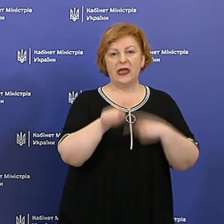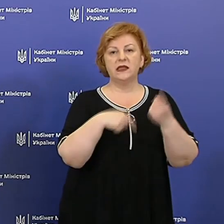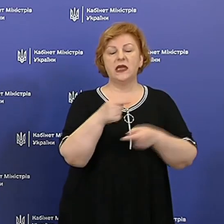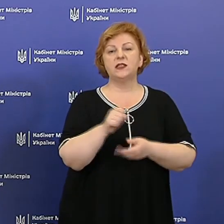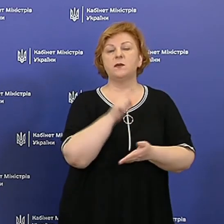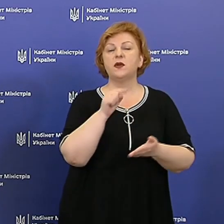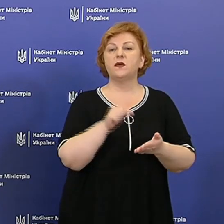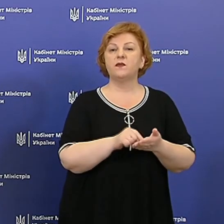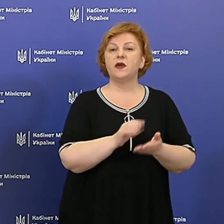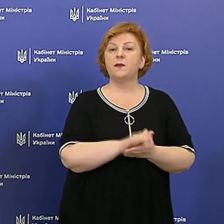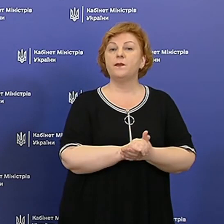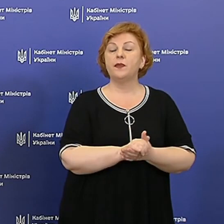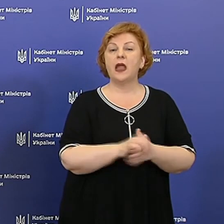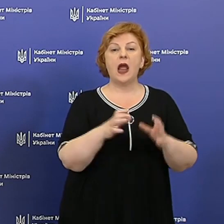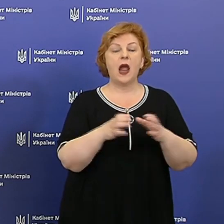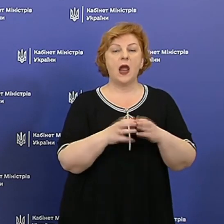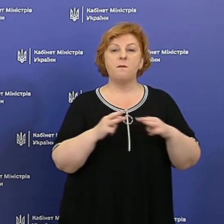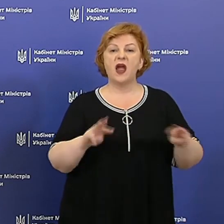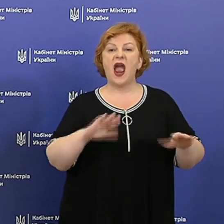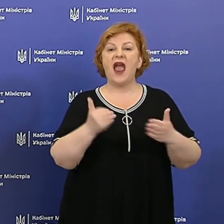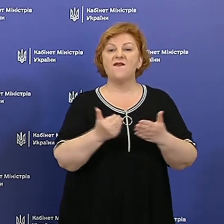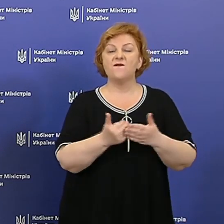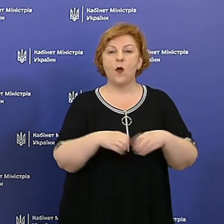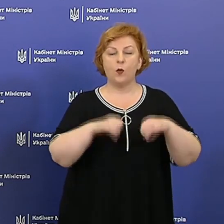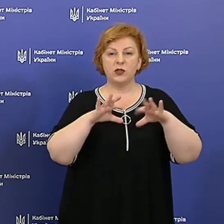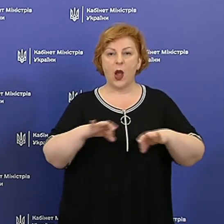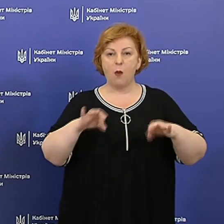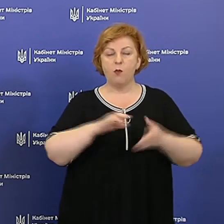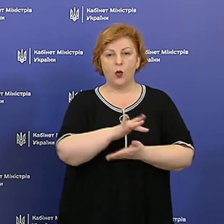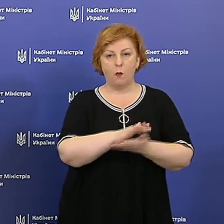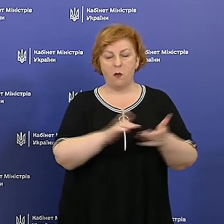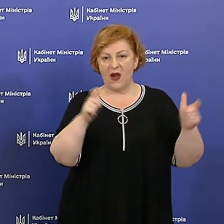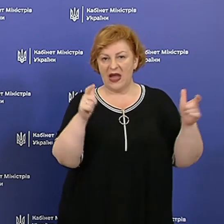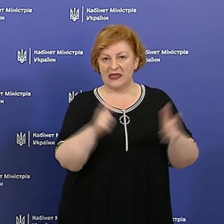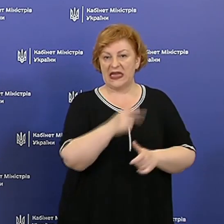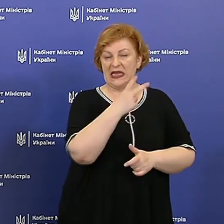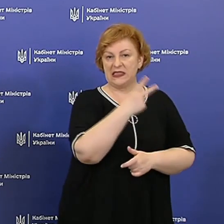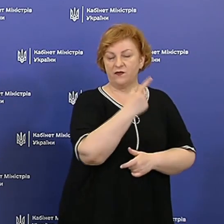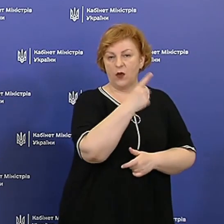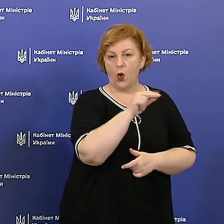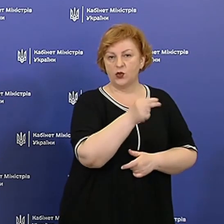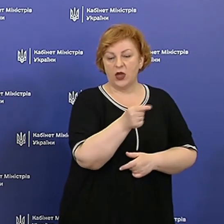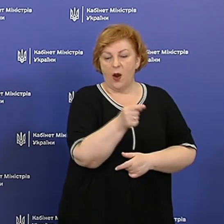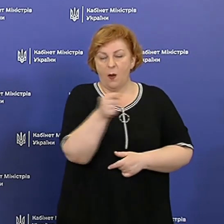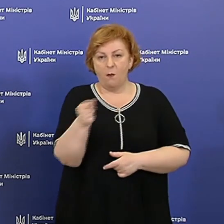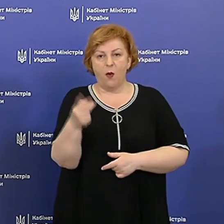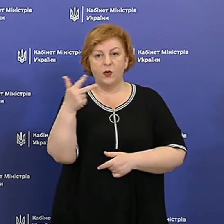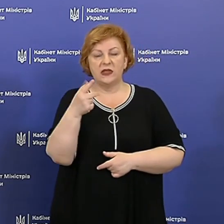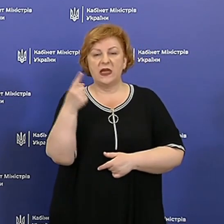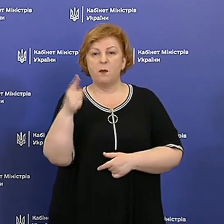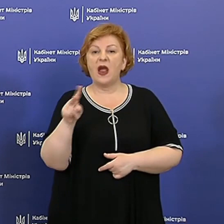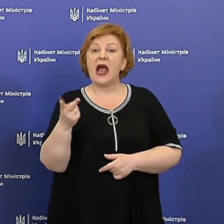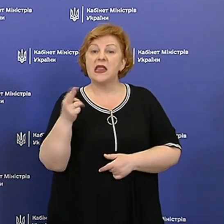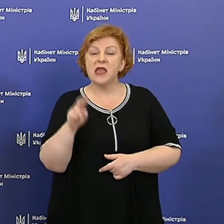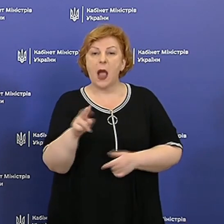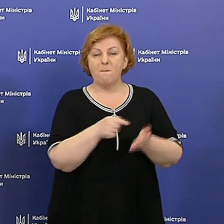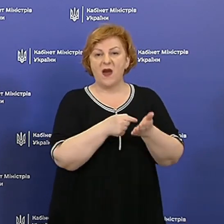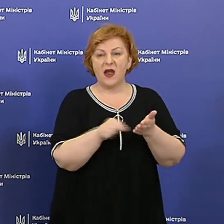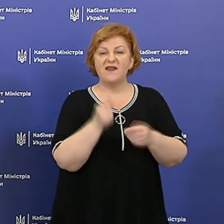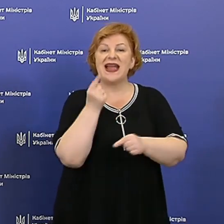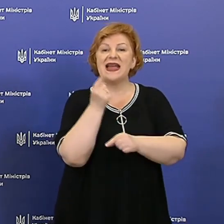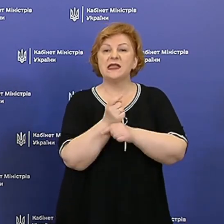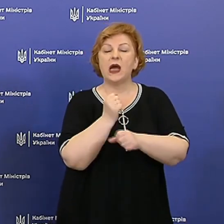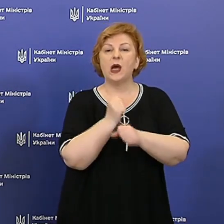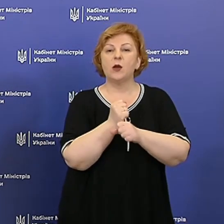Наступне запитання. Кабмін в оновленій постанові про продовження карантину з 22 червня по 31 липня виключив